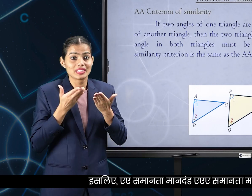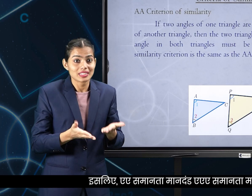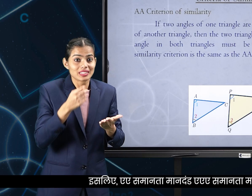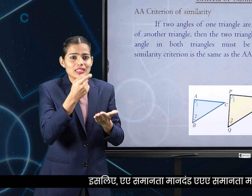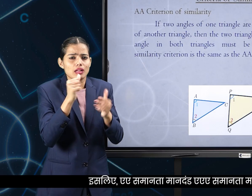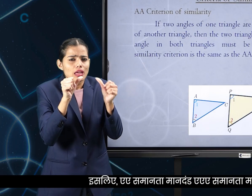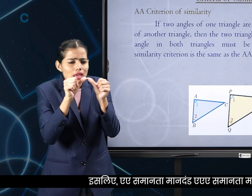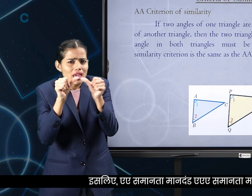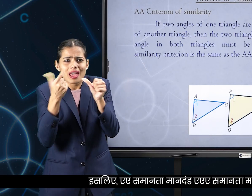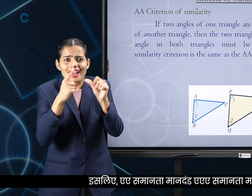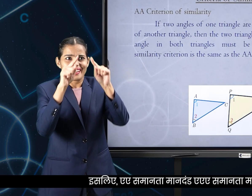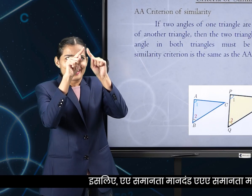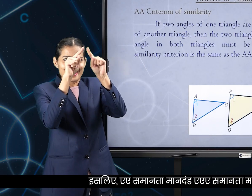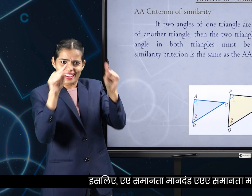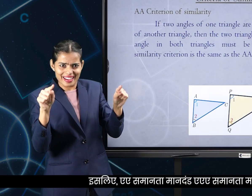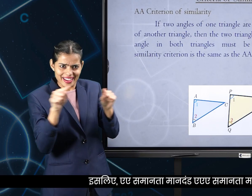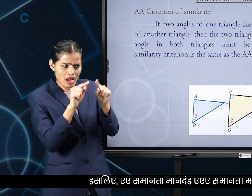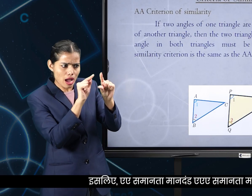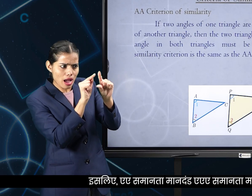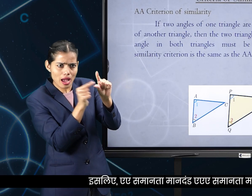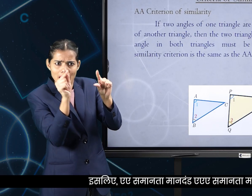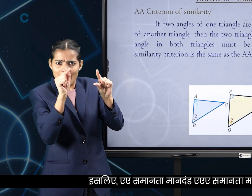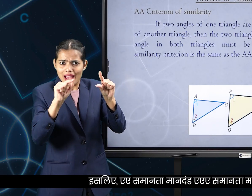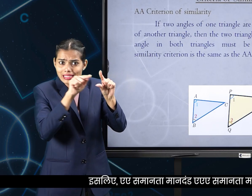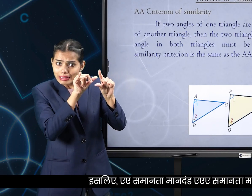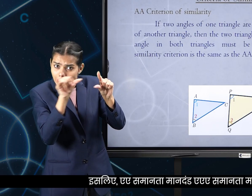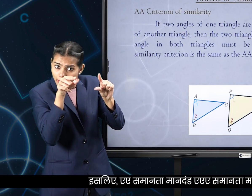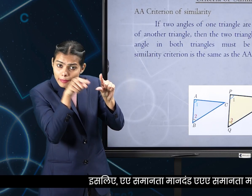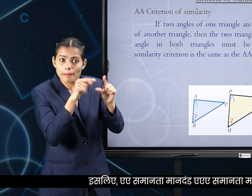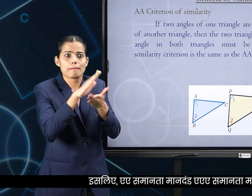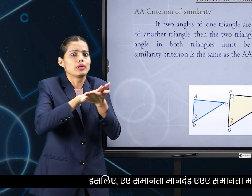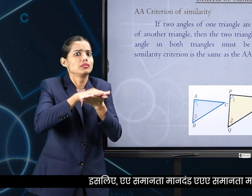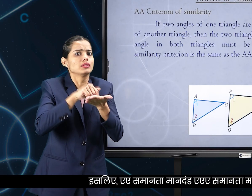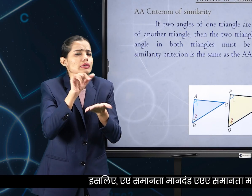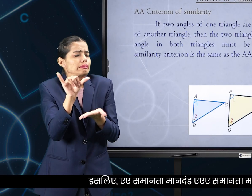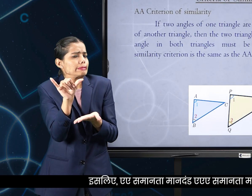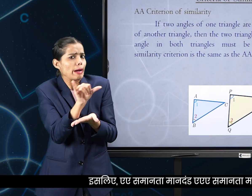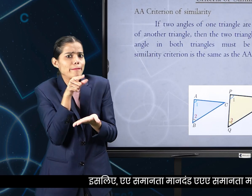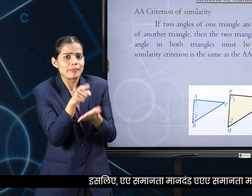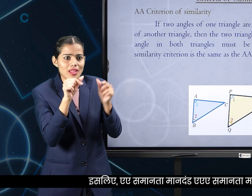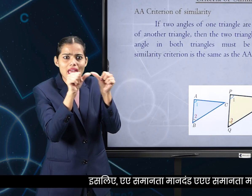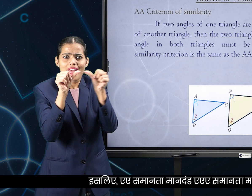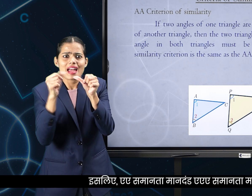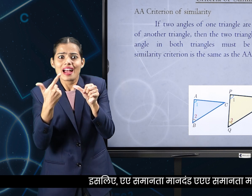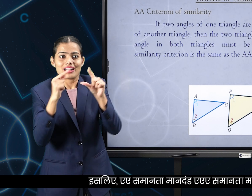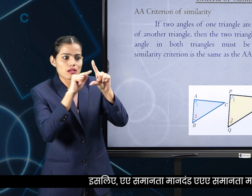इसलिए ये समानता मानदंड ये समानता मानदंड के समान है।